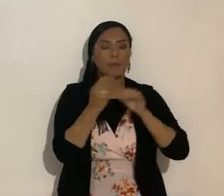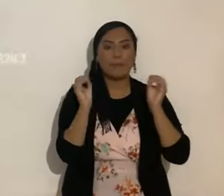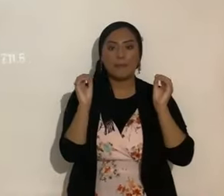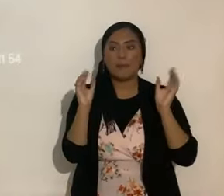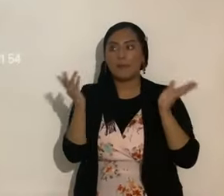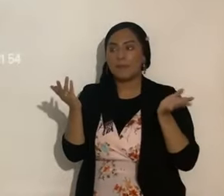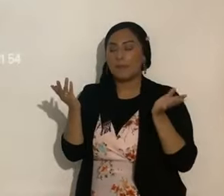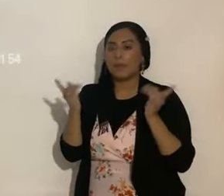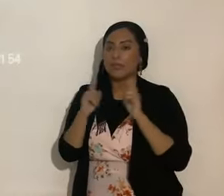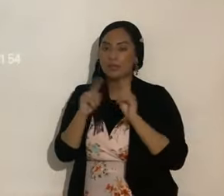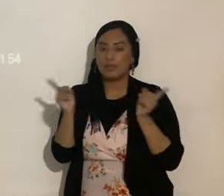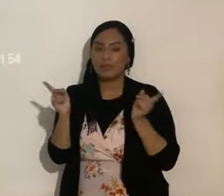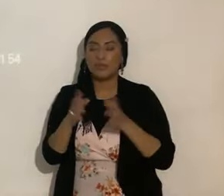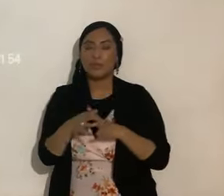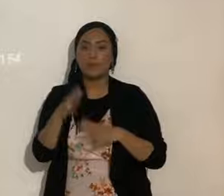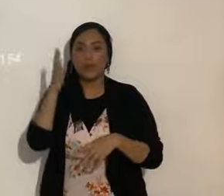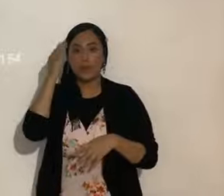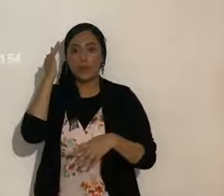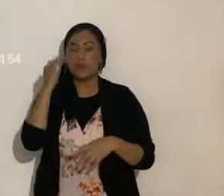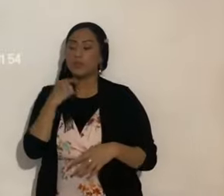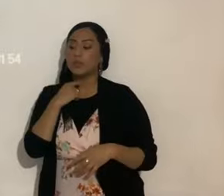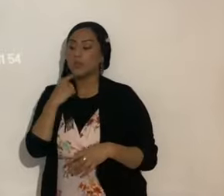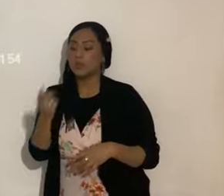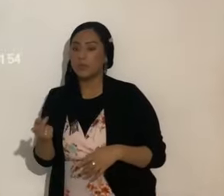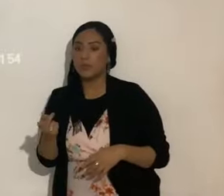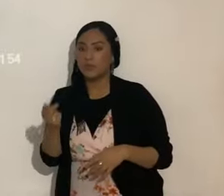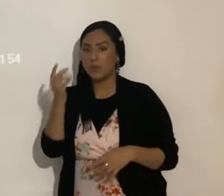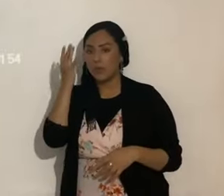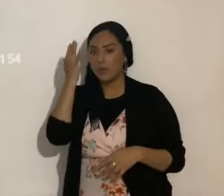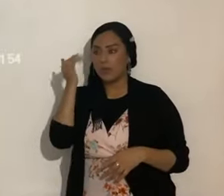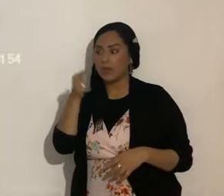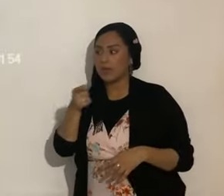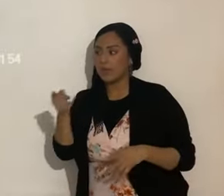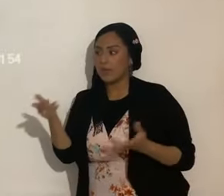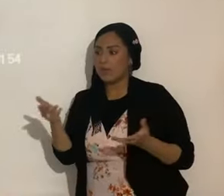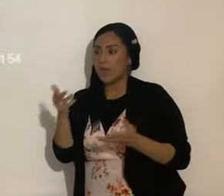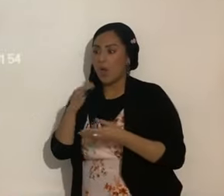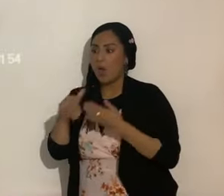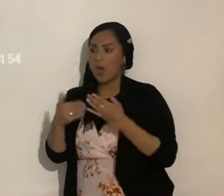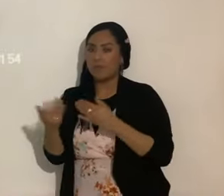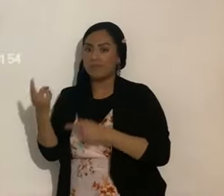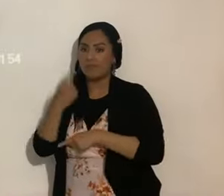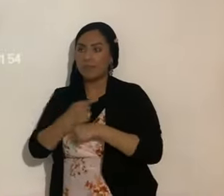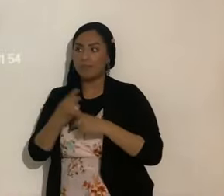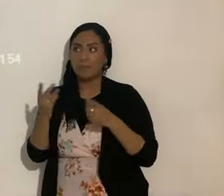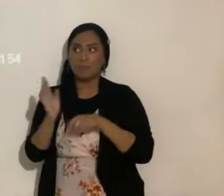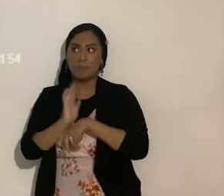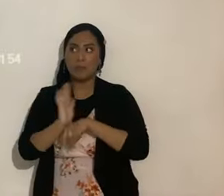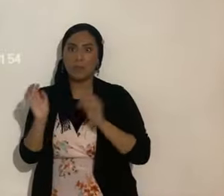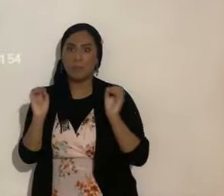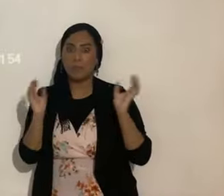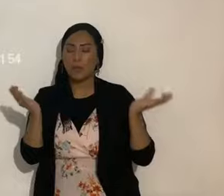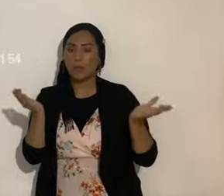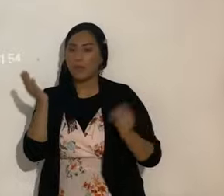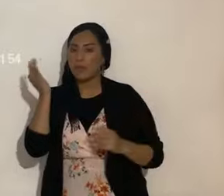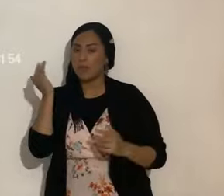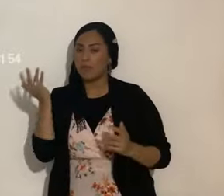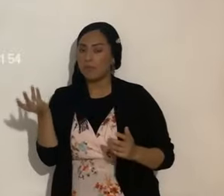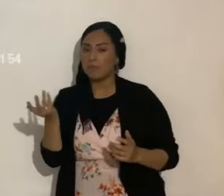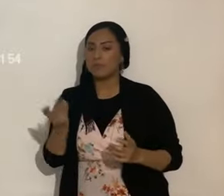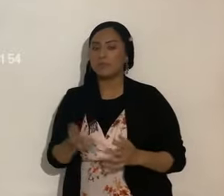desperdiciando el tiempo, que es muy diferente. Por eso les dice aquí, ¿por qué estáis aquí todo el día desocupados? Sí, es muy diferente.